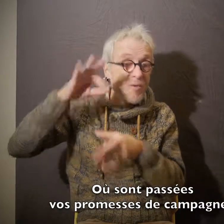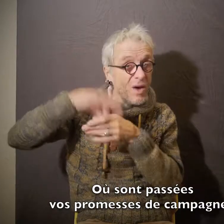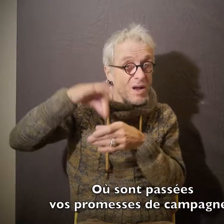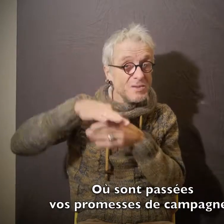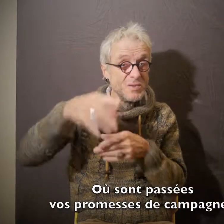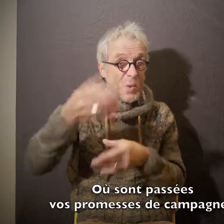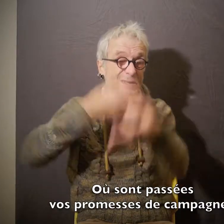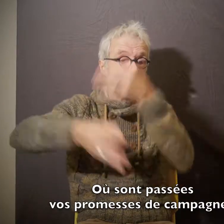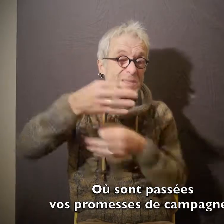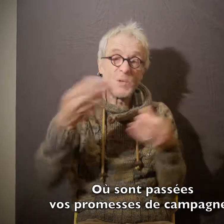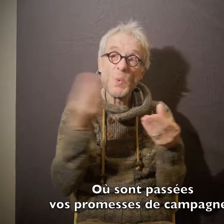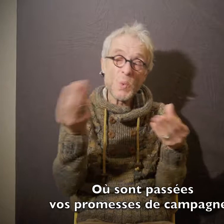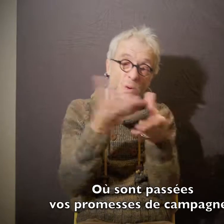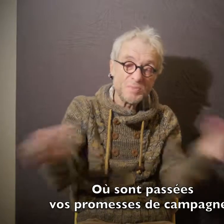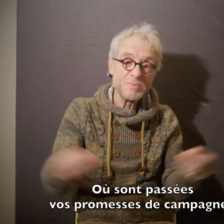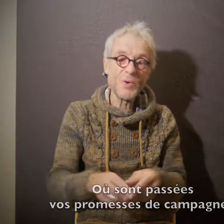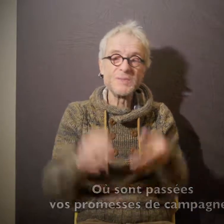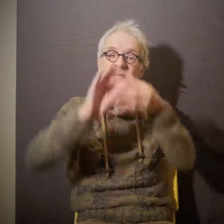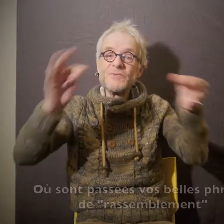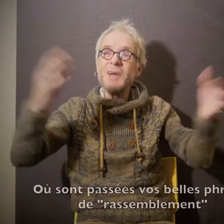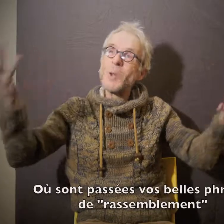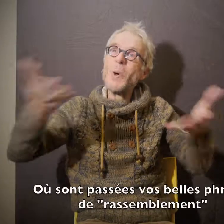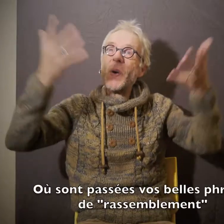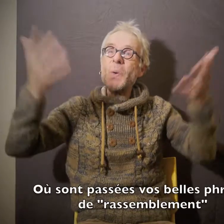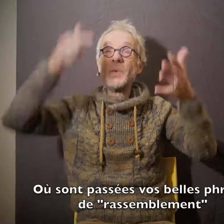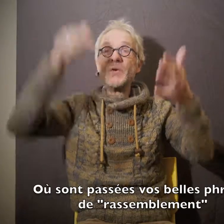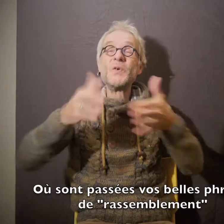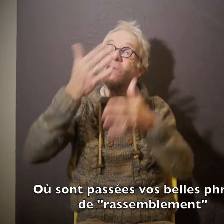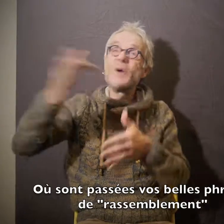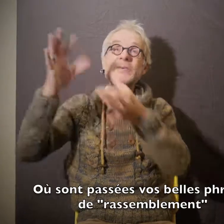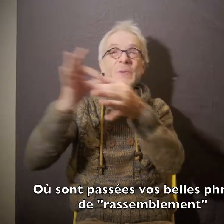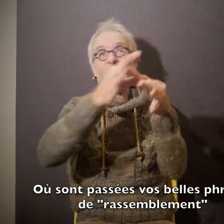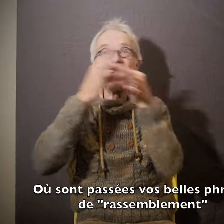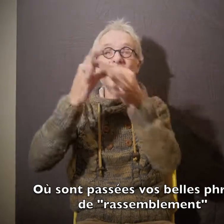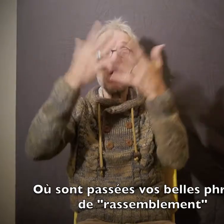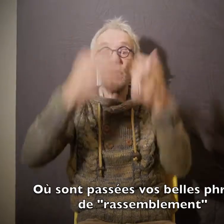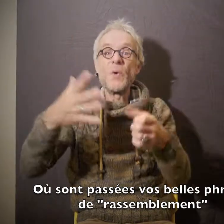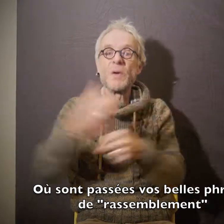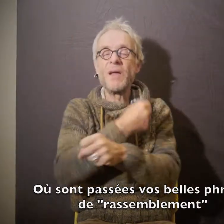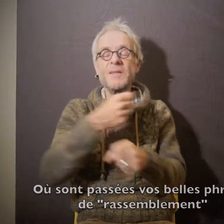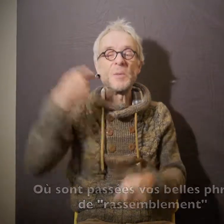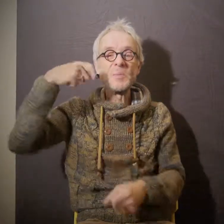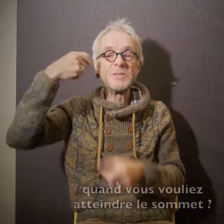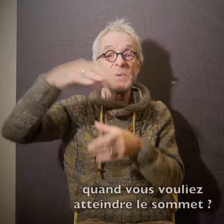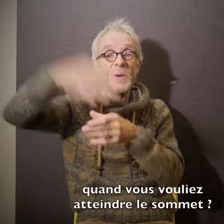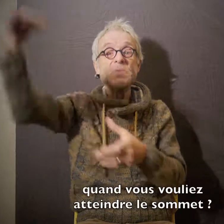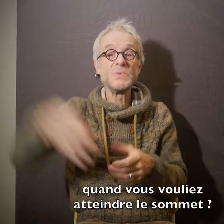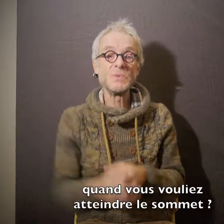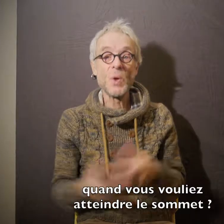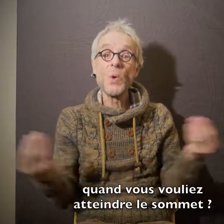Où sont passées vos promesses de campagne? Où sont passées vos belles phrases de rassemblement quand vous vouliez atteindre le